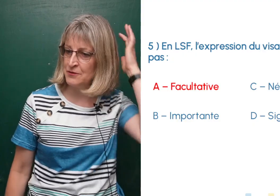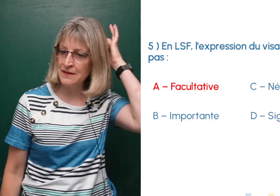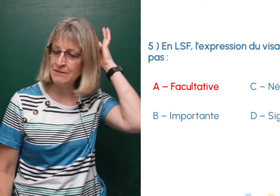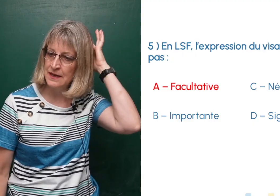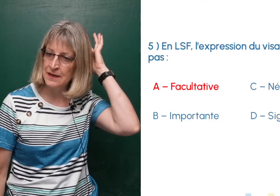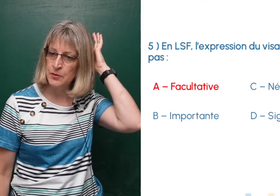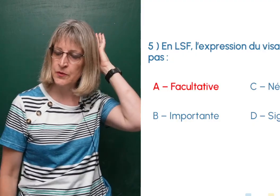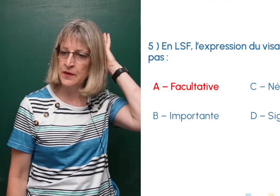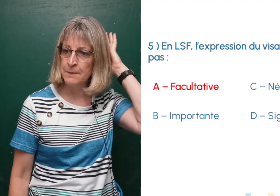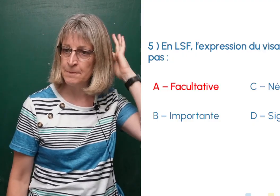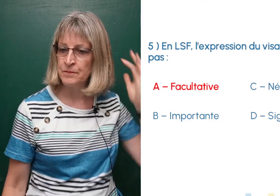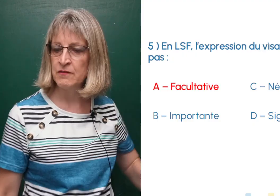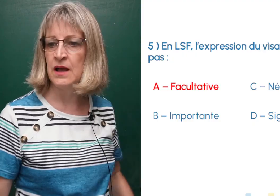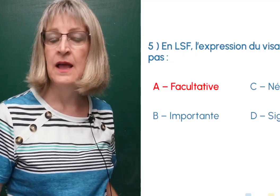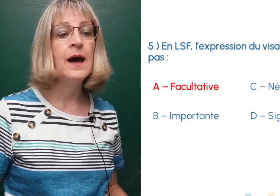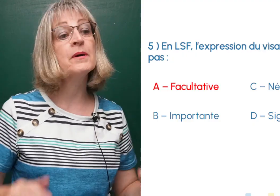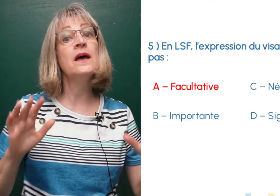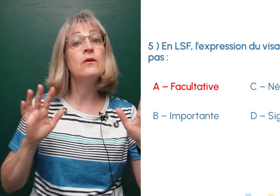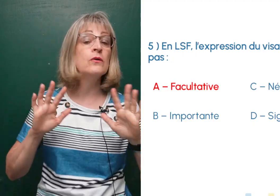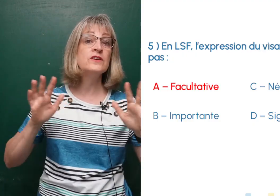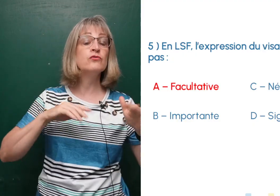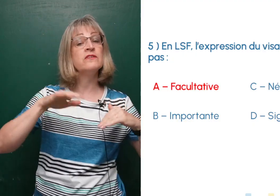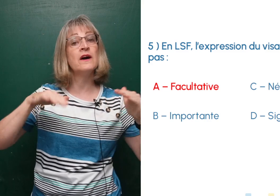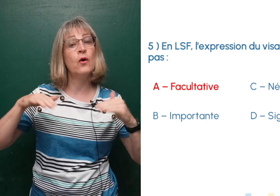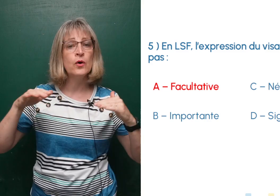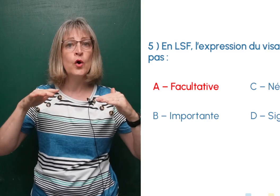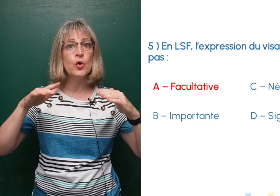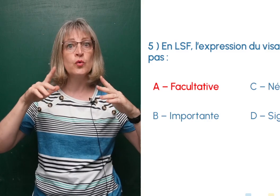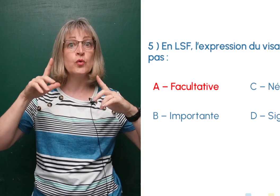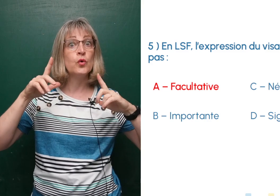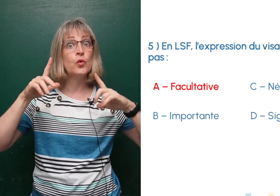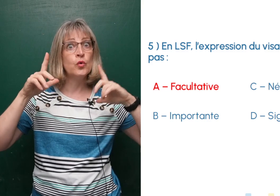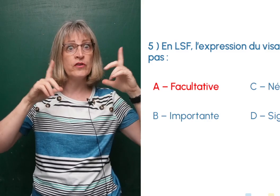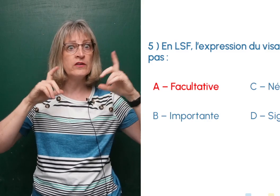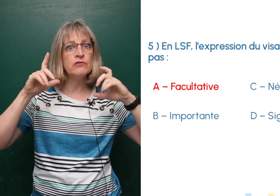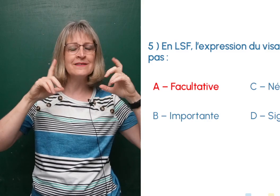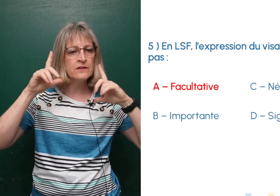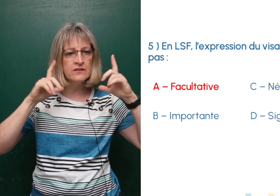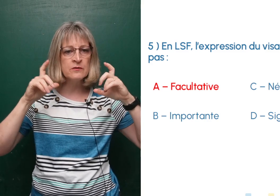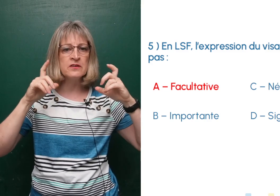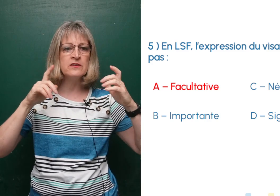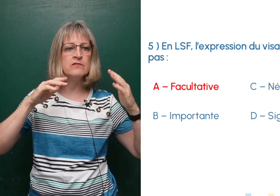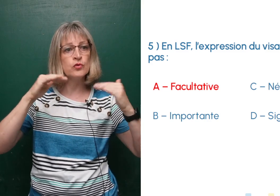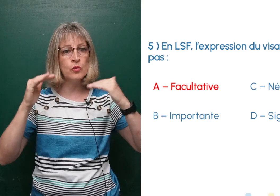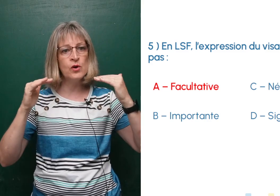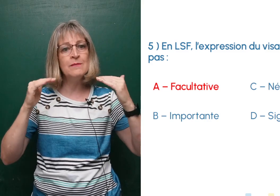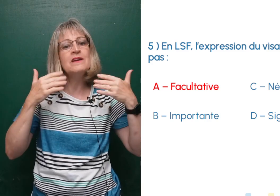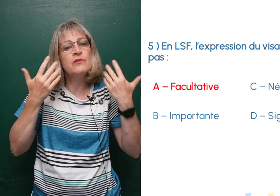facultative, hein, elle est importante. Hein. Voilà. Après, on est tous différents. Donc certains vont être très très expressifs, d'autres moins, mais il faut l'être